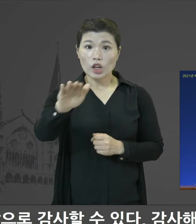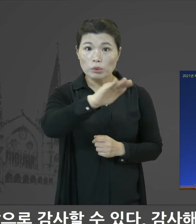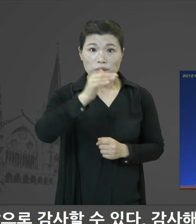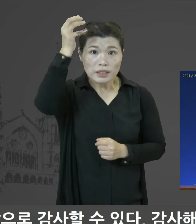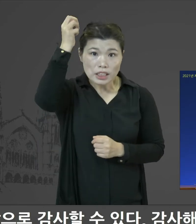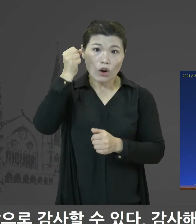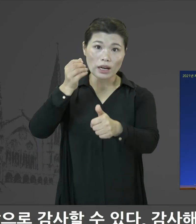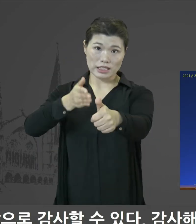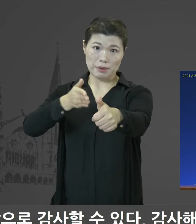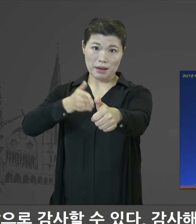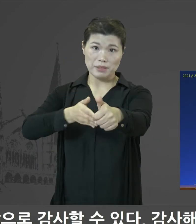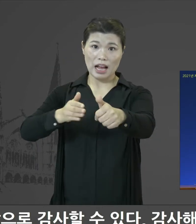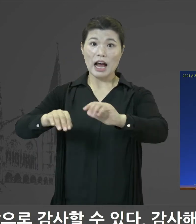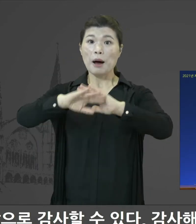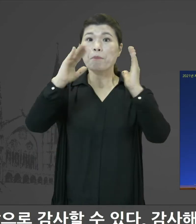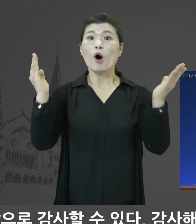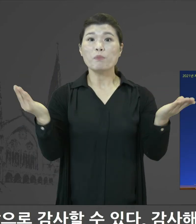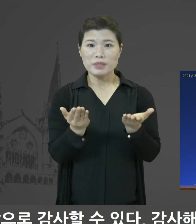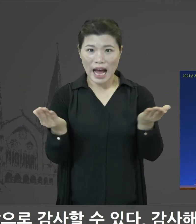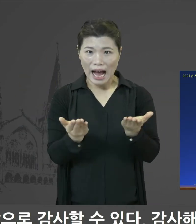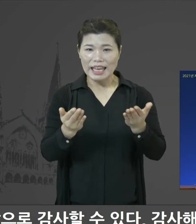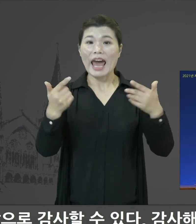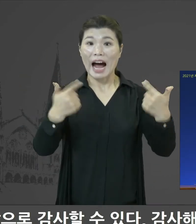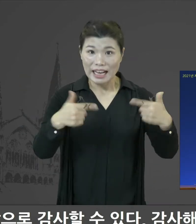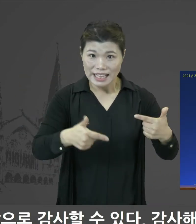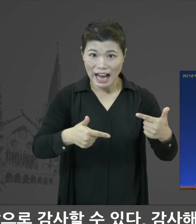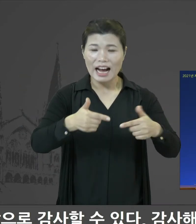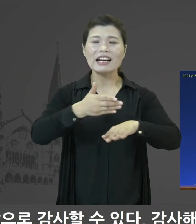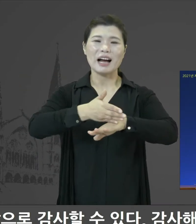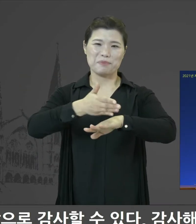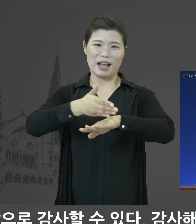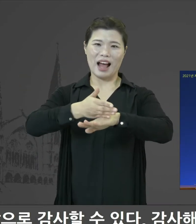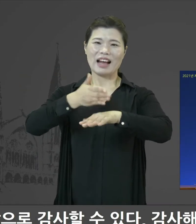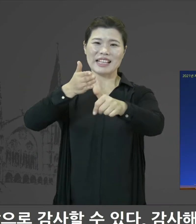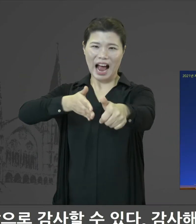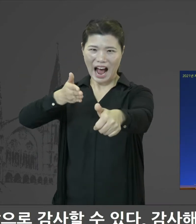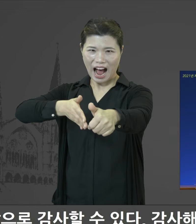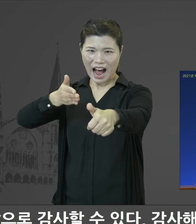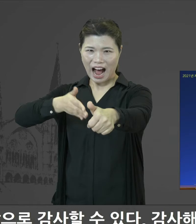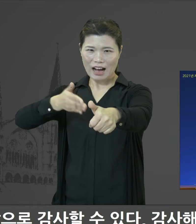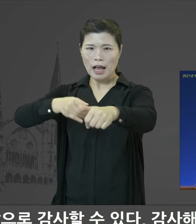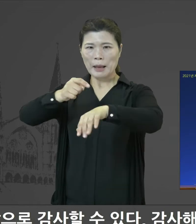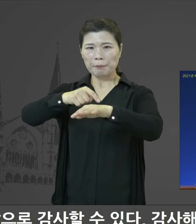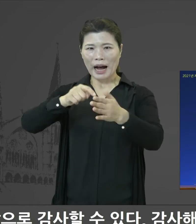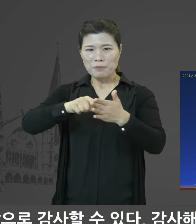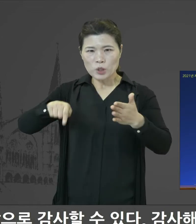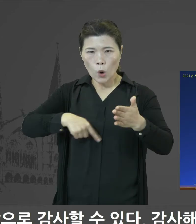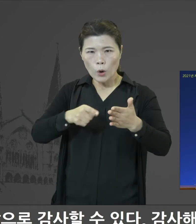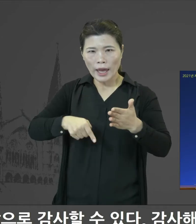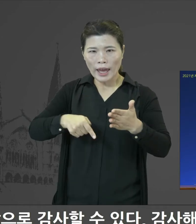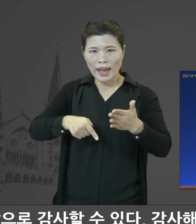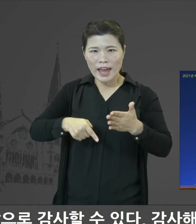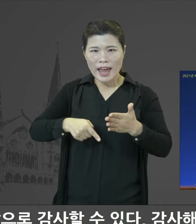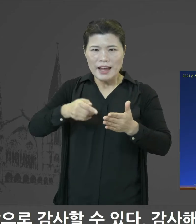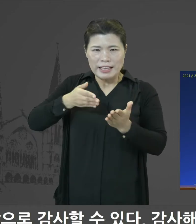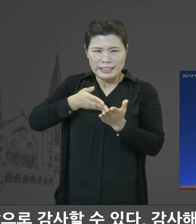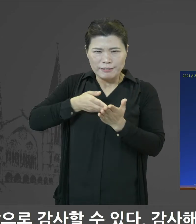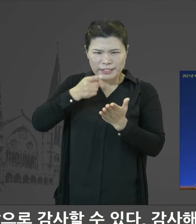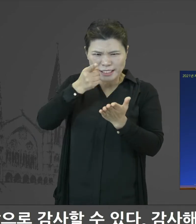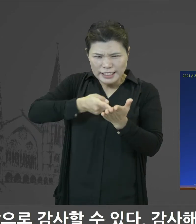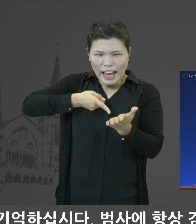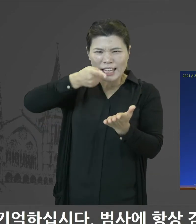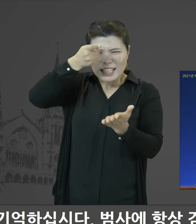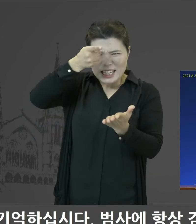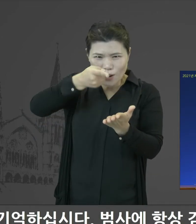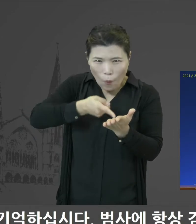기억하실 때 범사에 항상 감사하자, 이 말씀으로 우리 마음속에 잘 담아주시고, 감사가 우리 삶